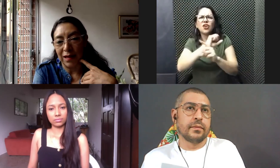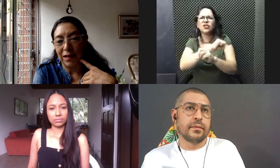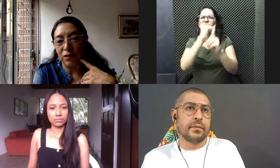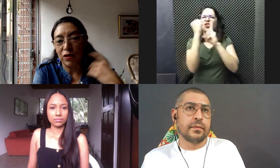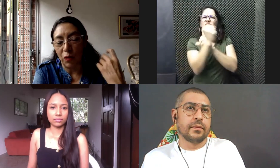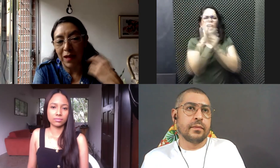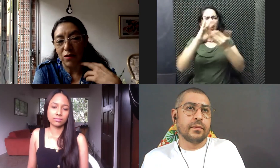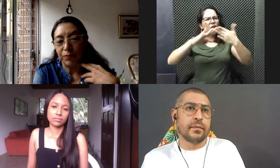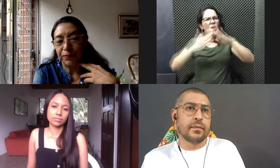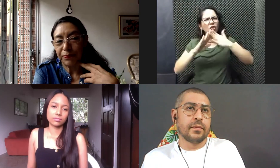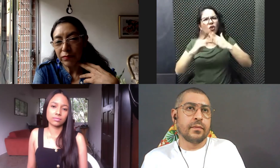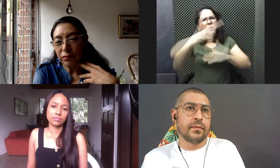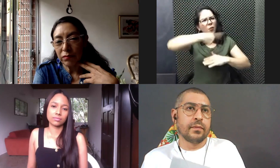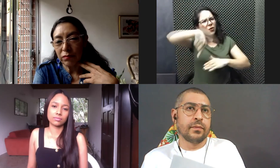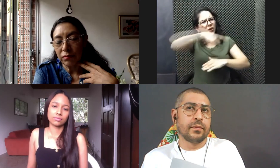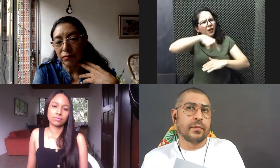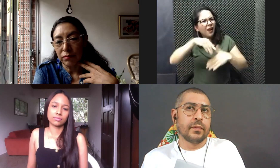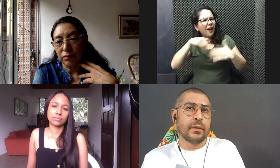aquí en nuestro medio.